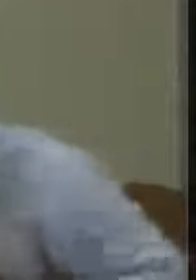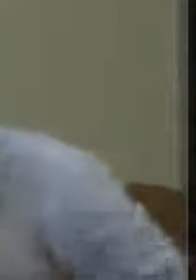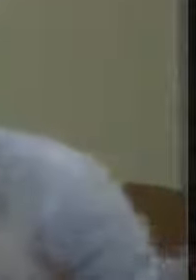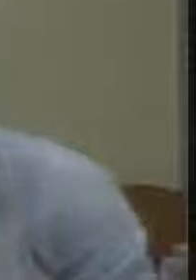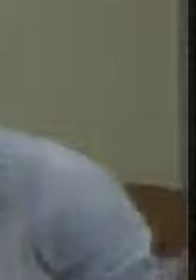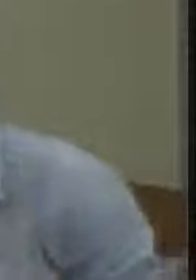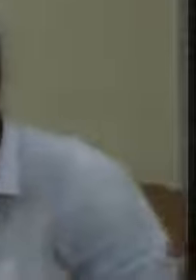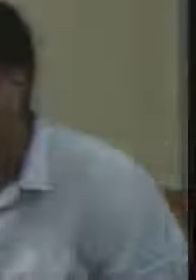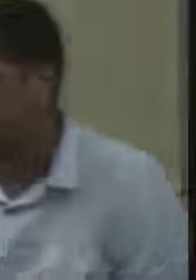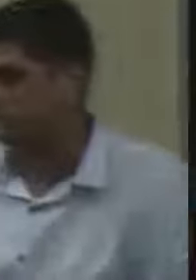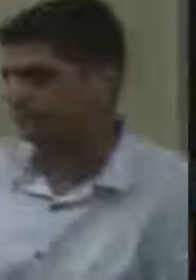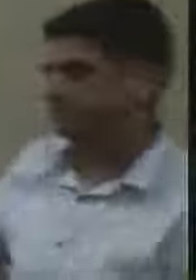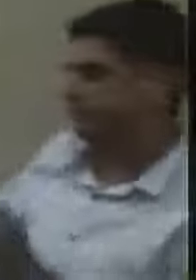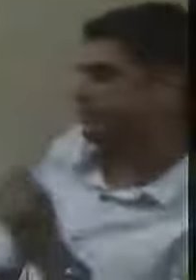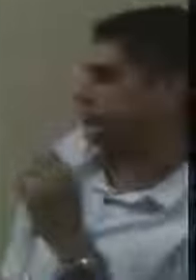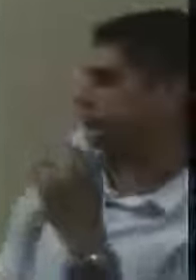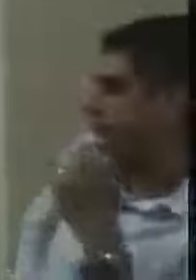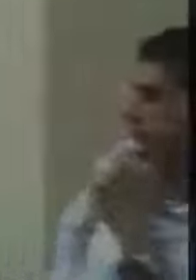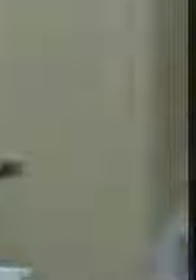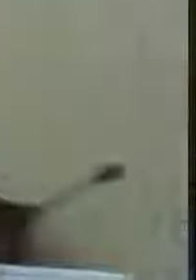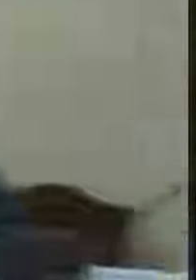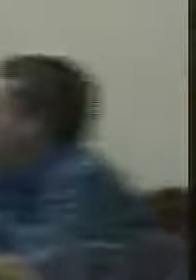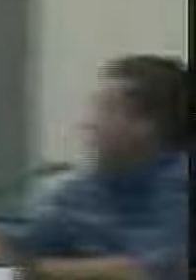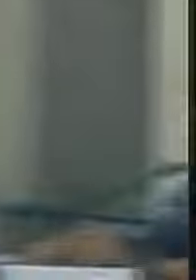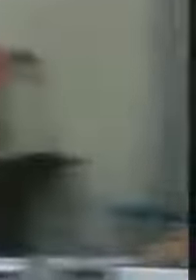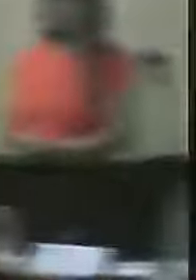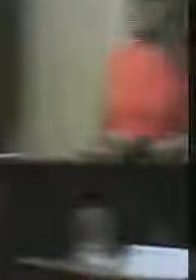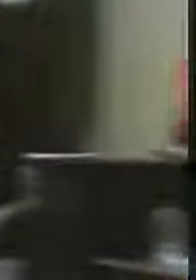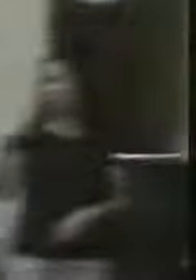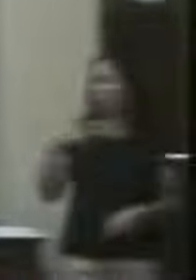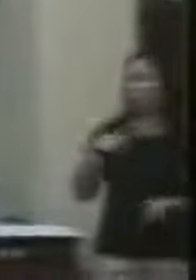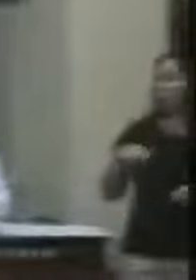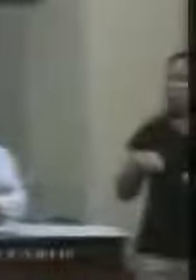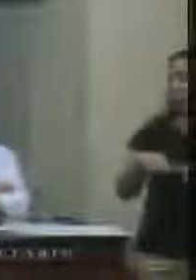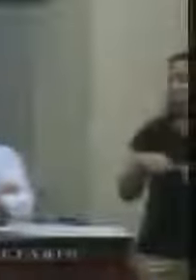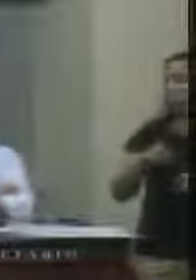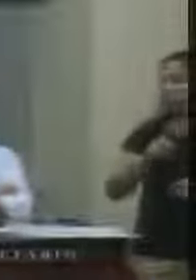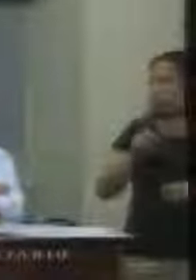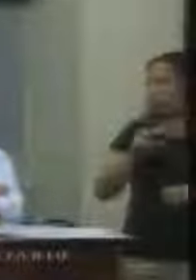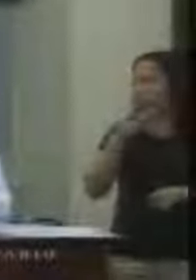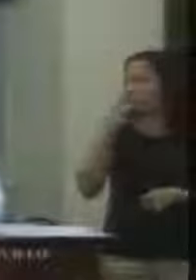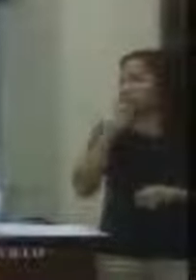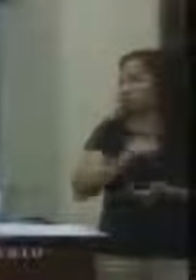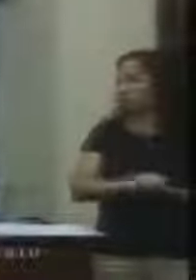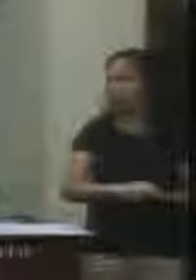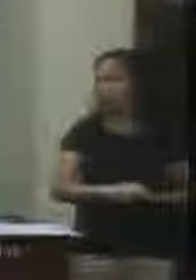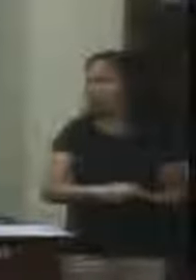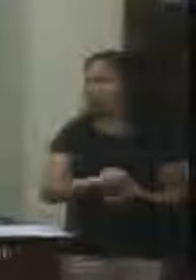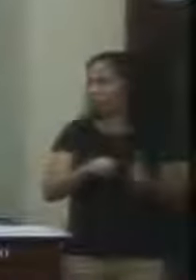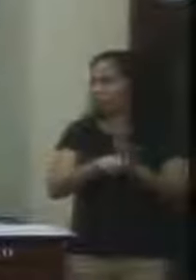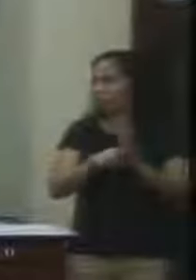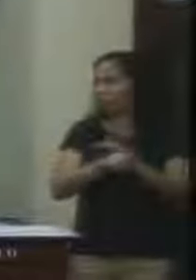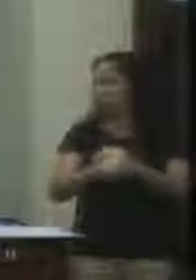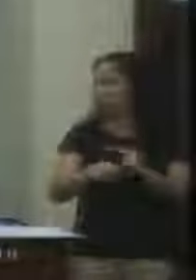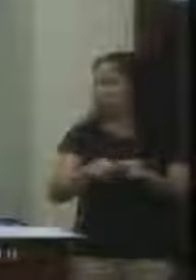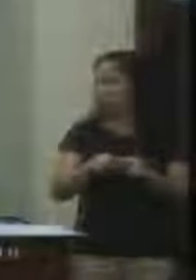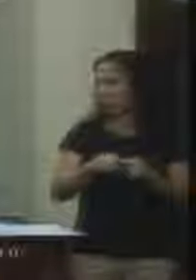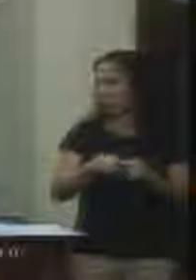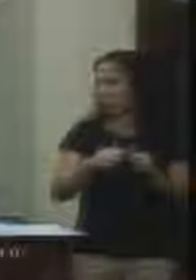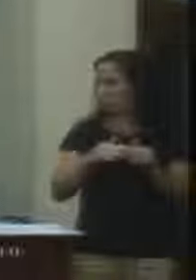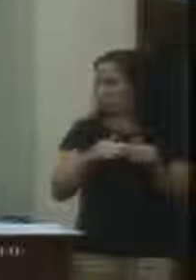para o outro que quiser falar aí. Eu, como o vereador secretária não colocou como pergunta, eu peço